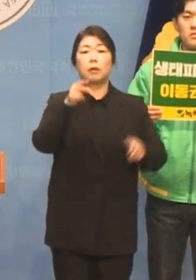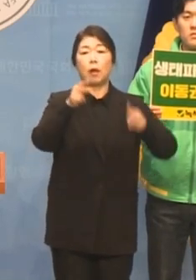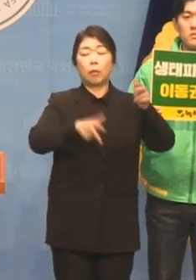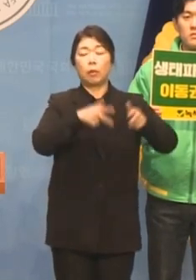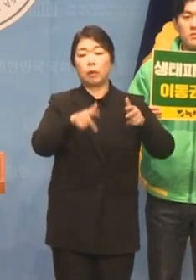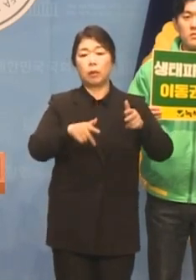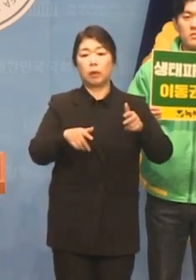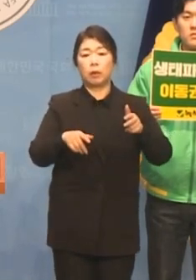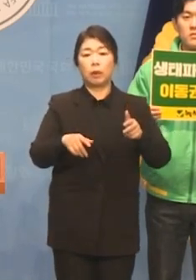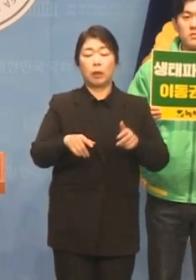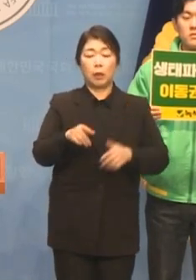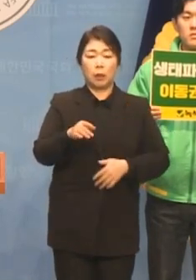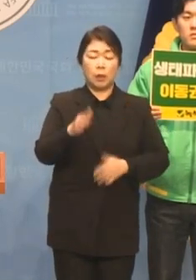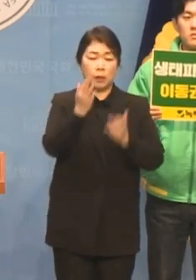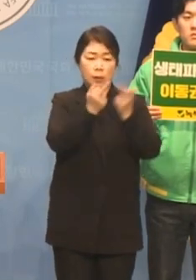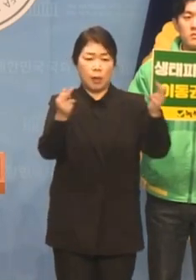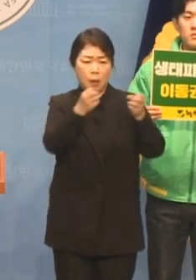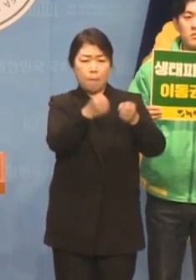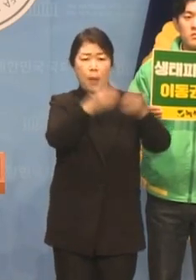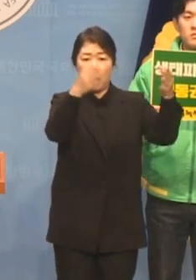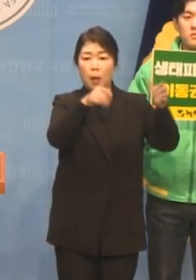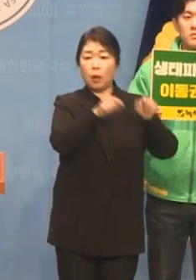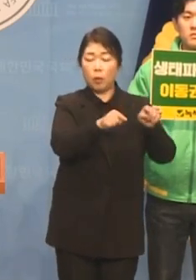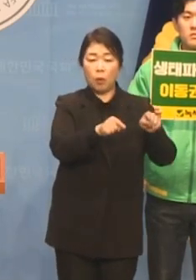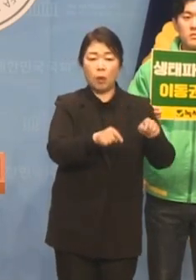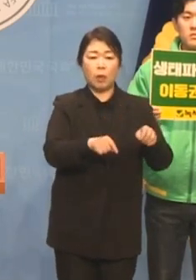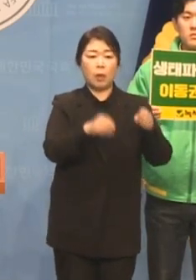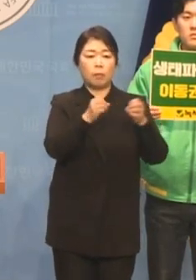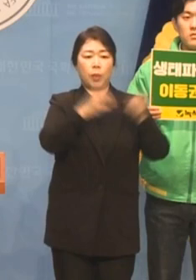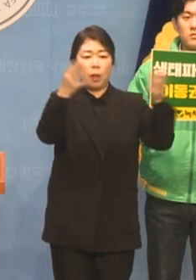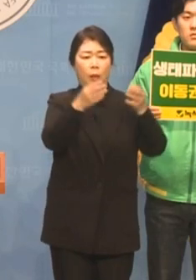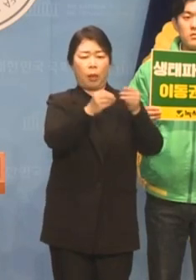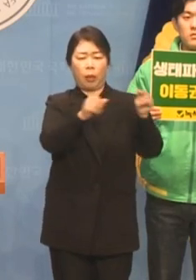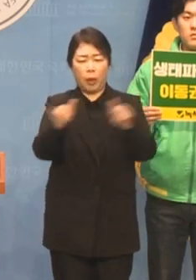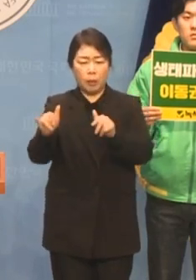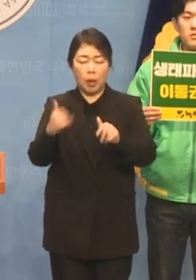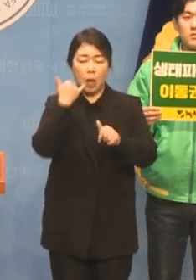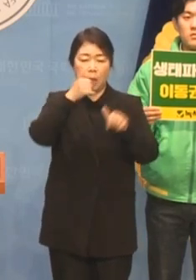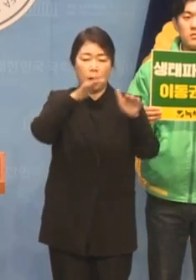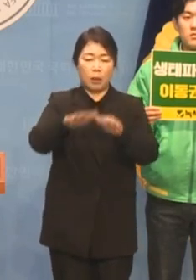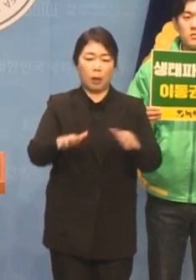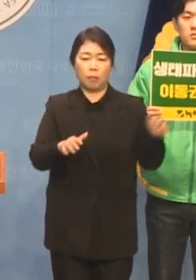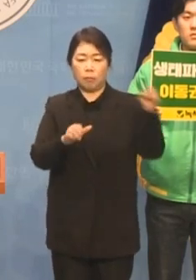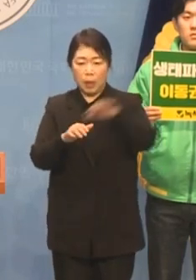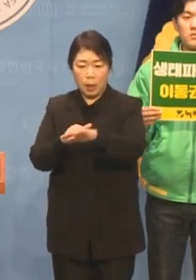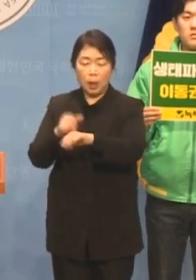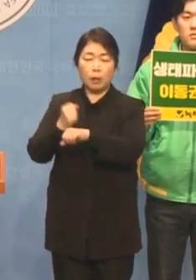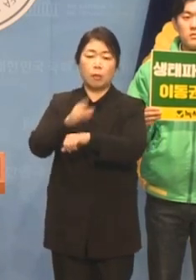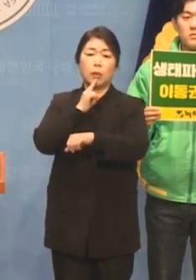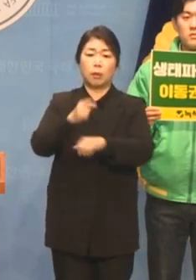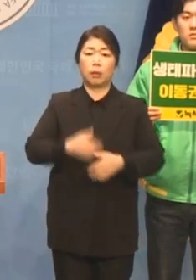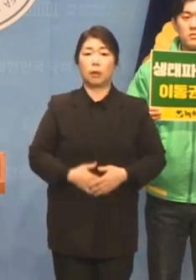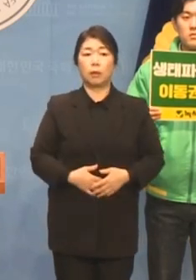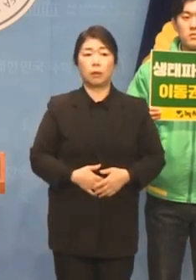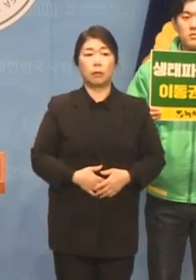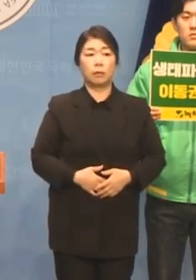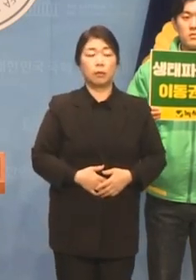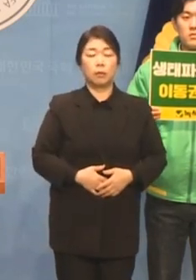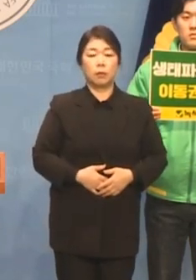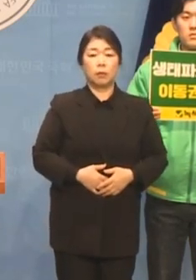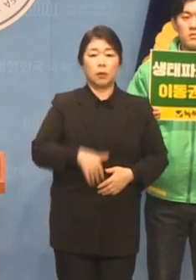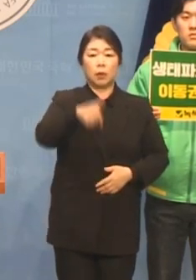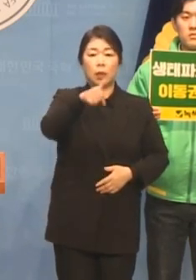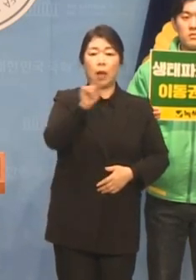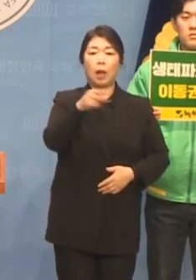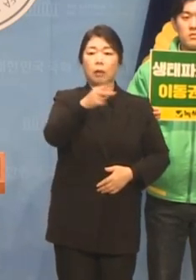백년 숲이 있는 산을 폭파시키고 그 잔해로 바다를 메우겠다는 발상입니다 가덕도 신공항